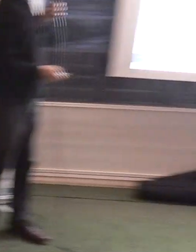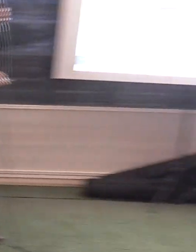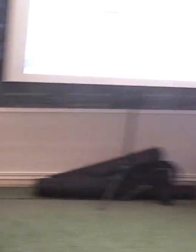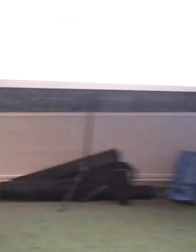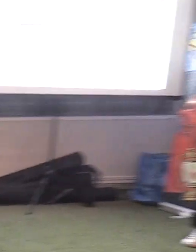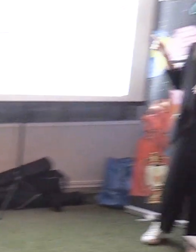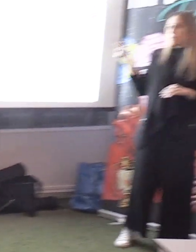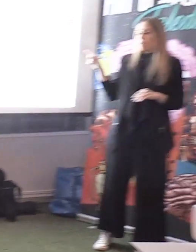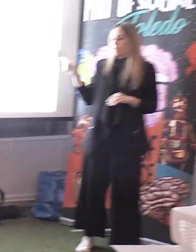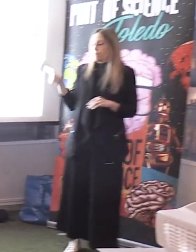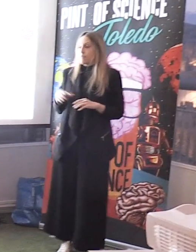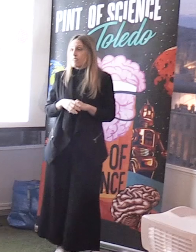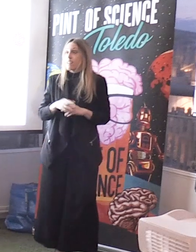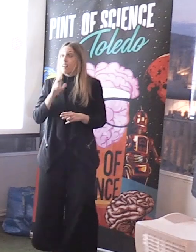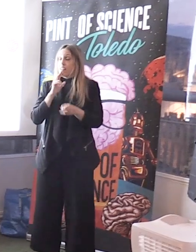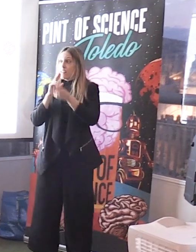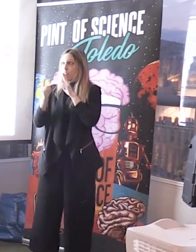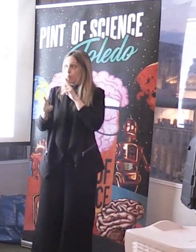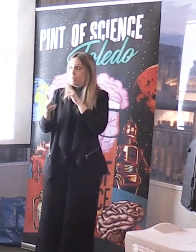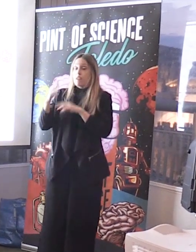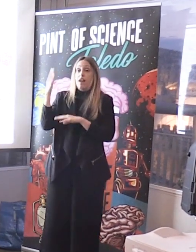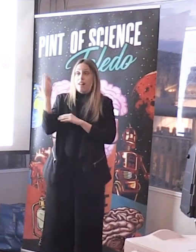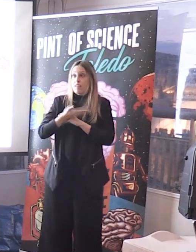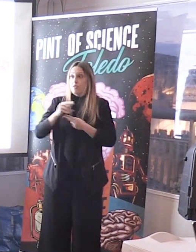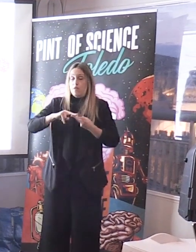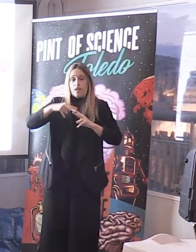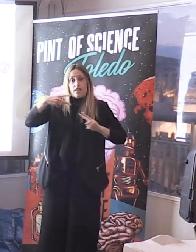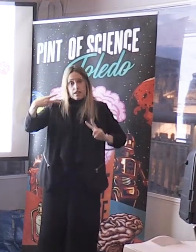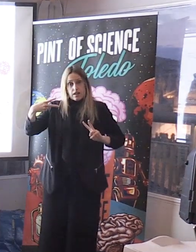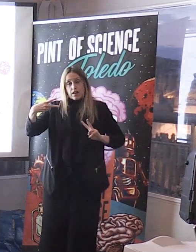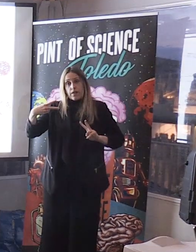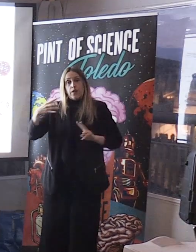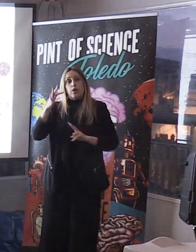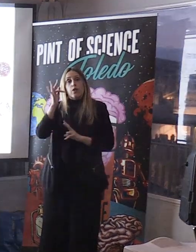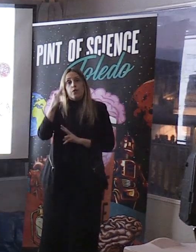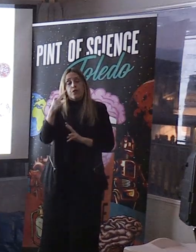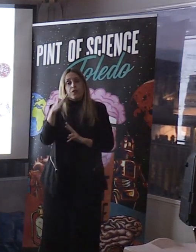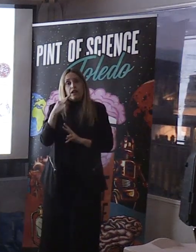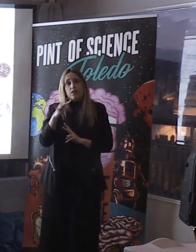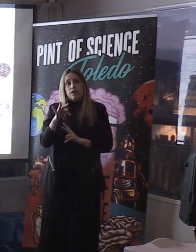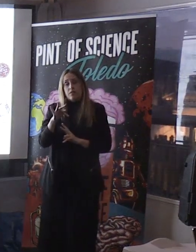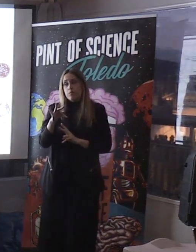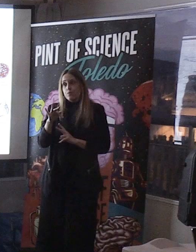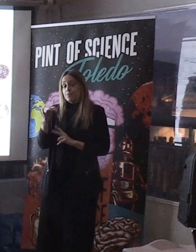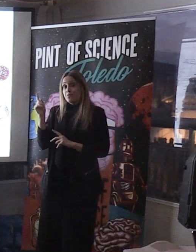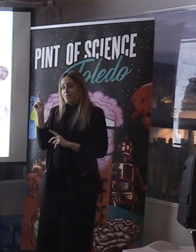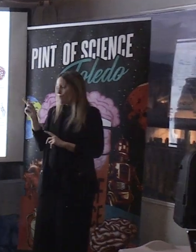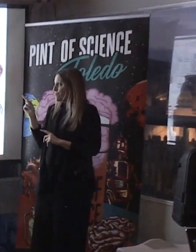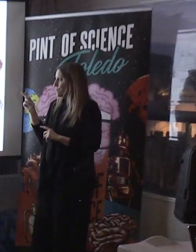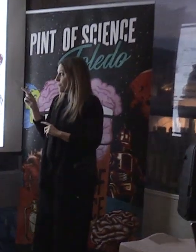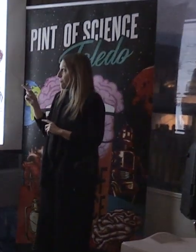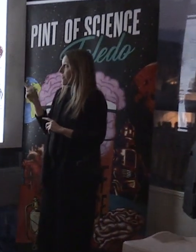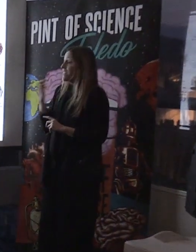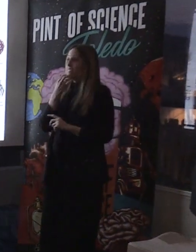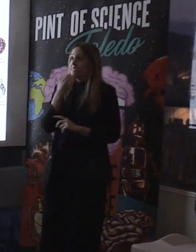Es esto. Es la respuesta al daño de ADN, un fenotipo de senescencia se llama. Si